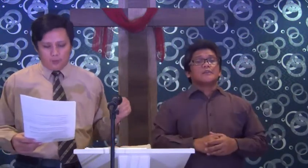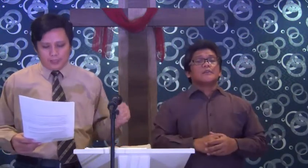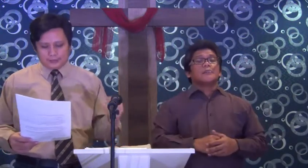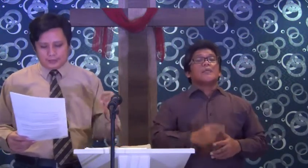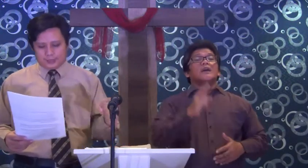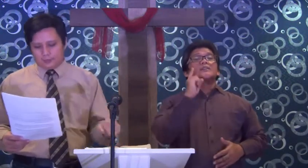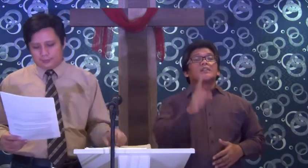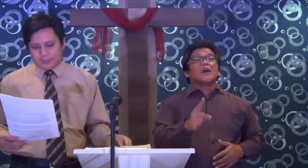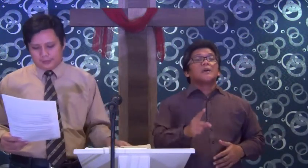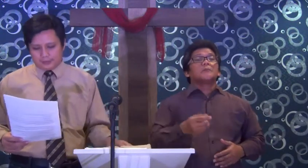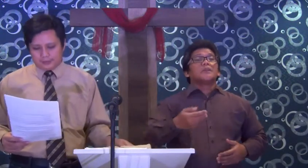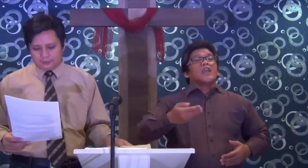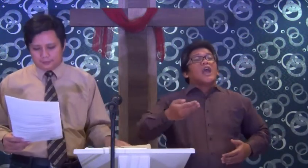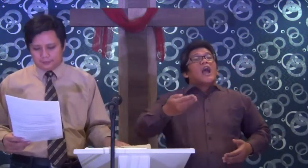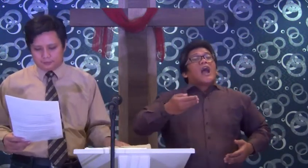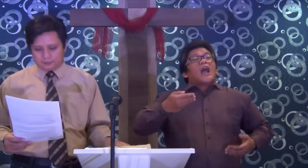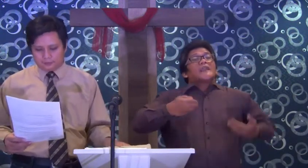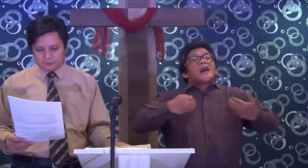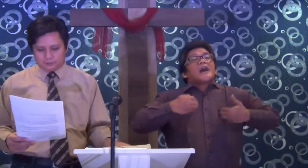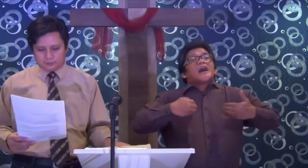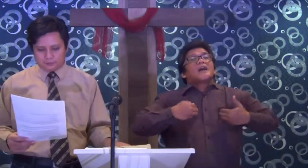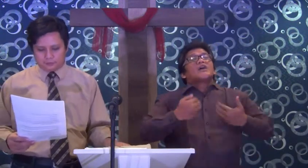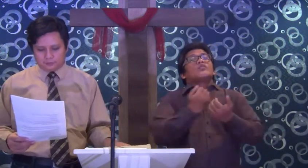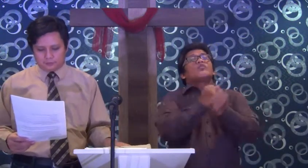tapi ada kuasa yang luar biasa.